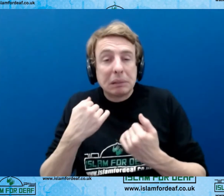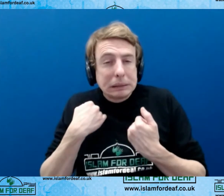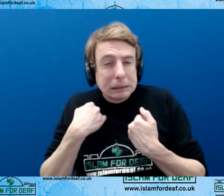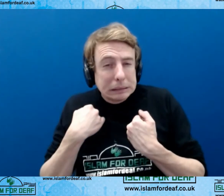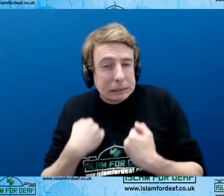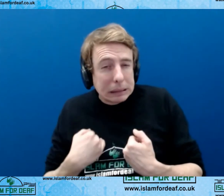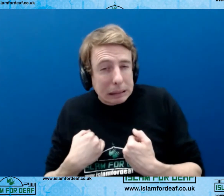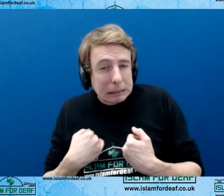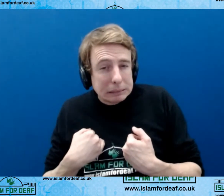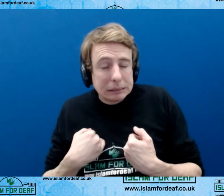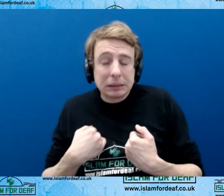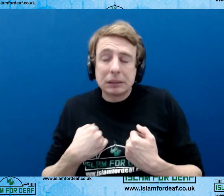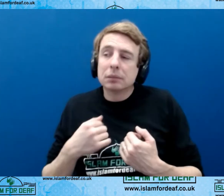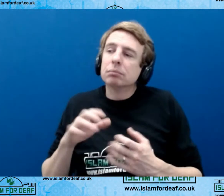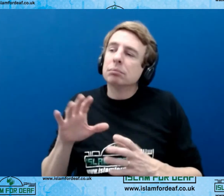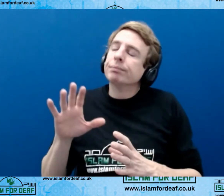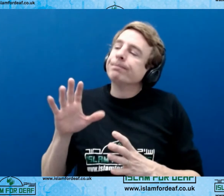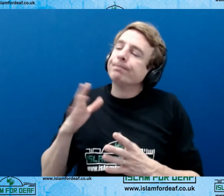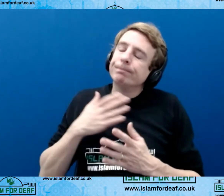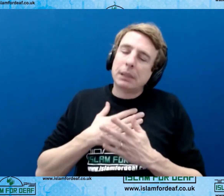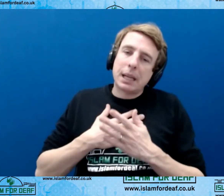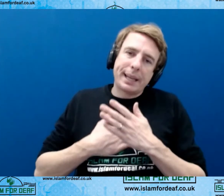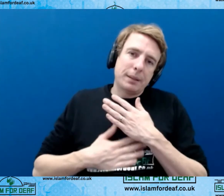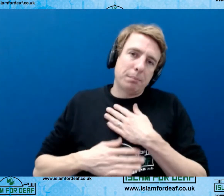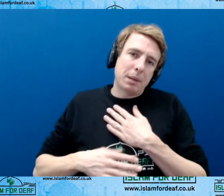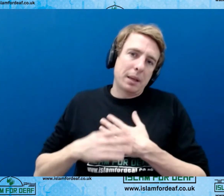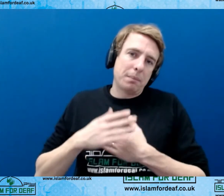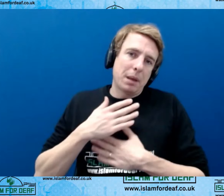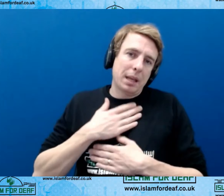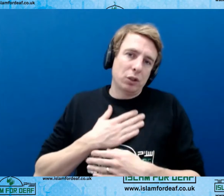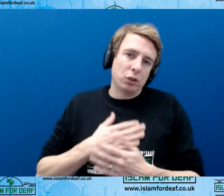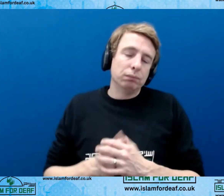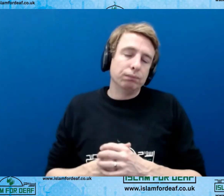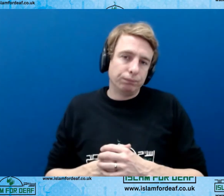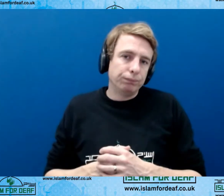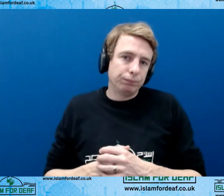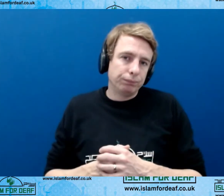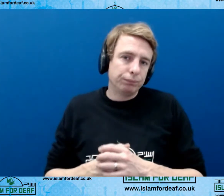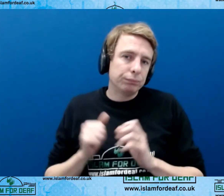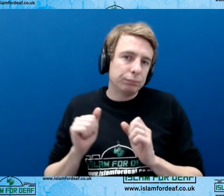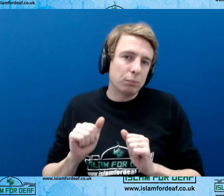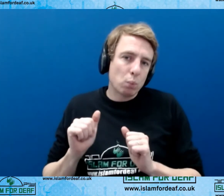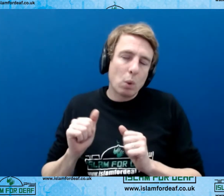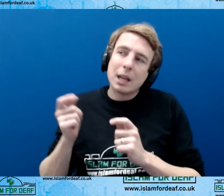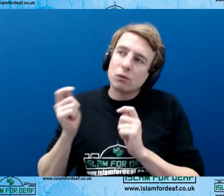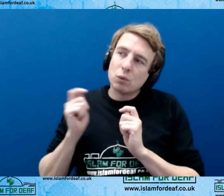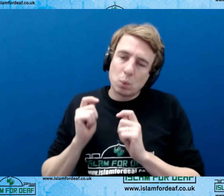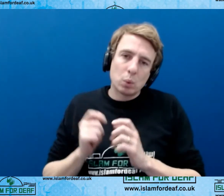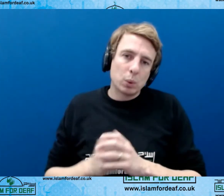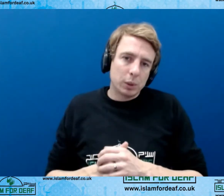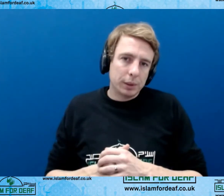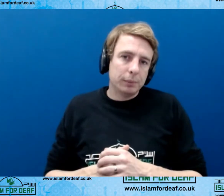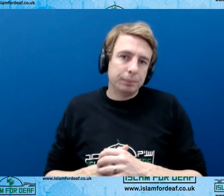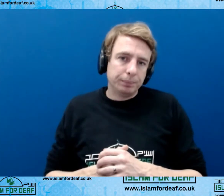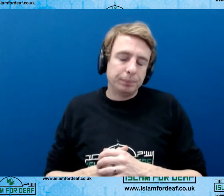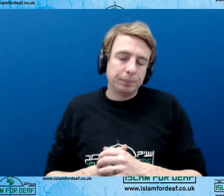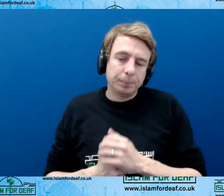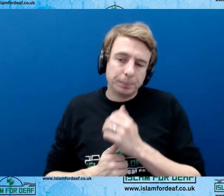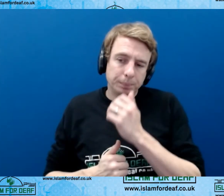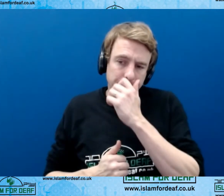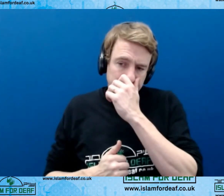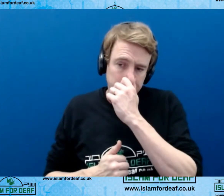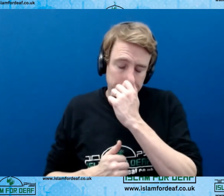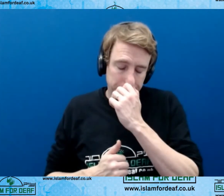High. ويكون بذلك ناجيا وفائزا بإذن الله تعالى. And they would be with